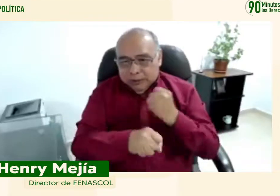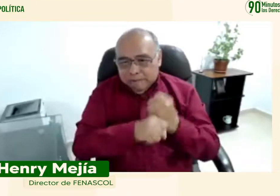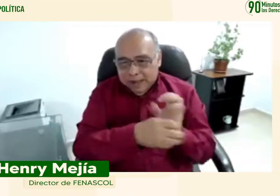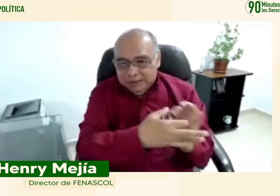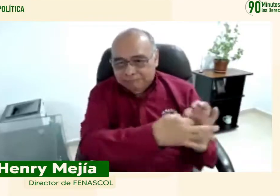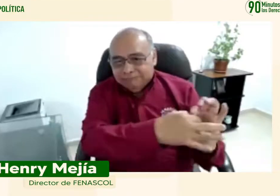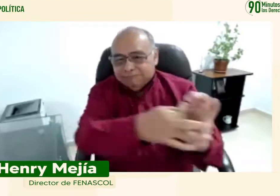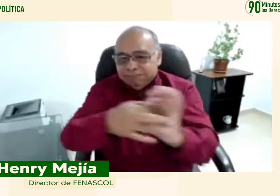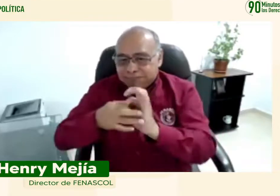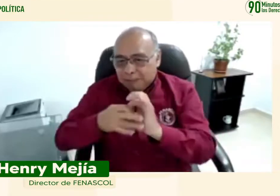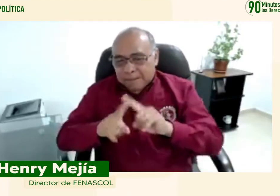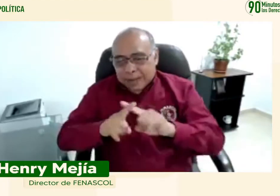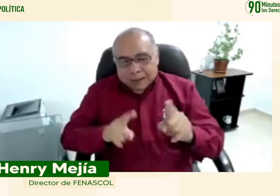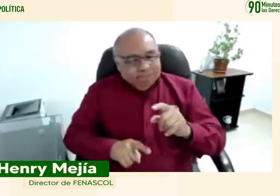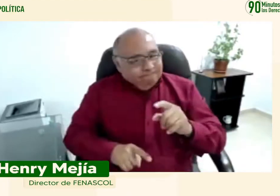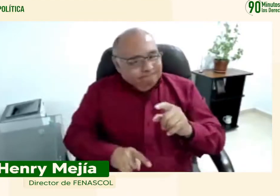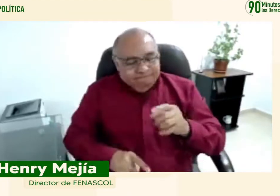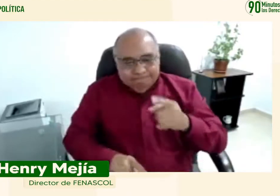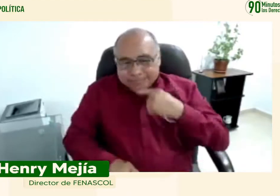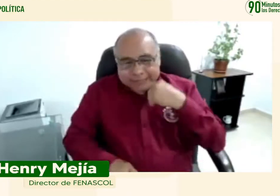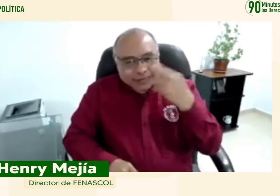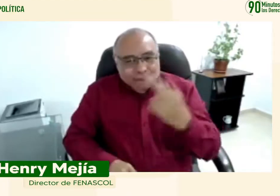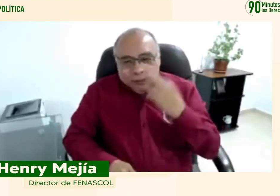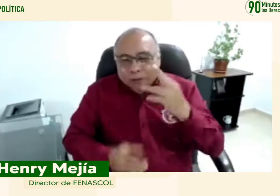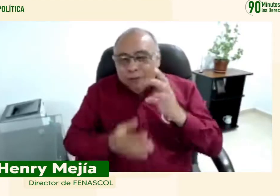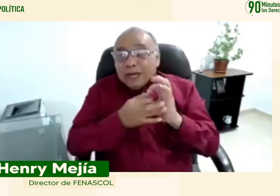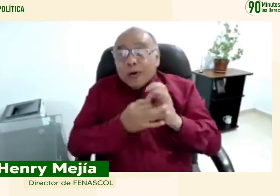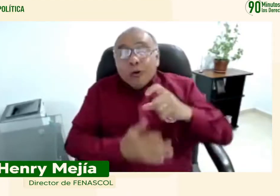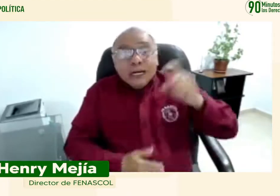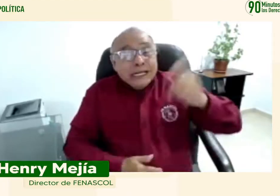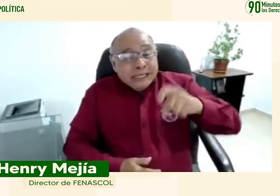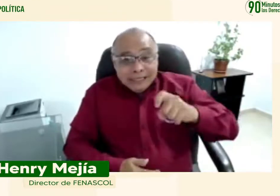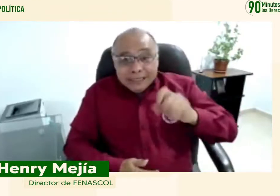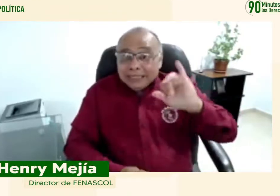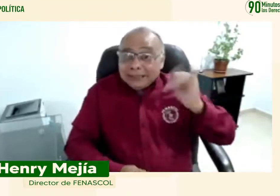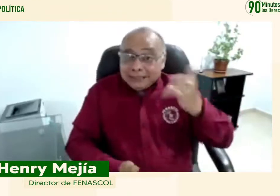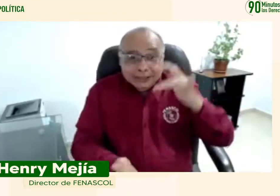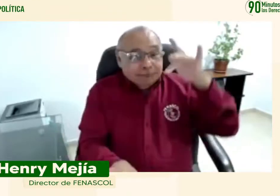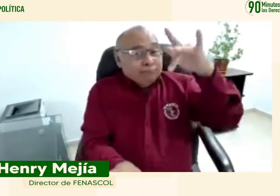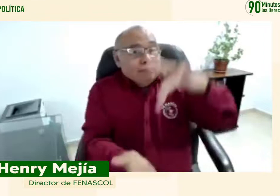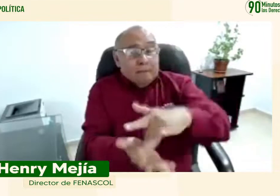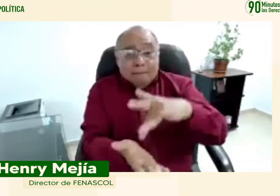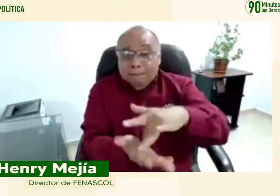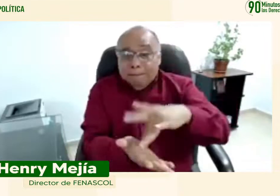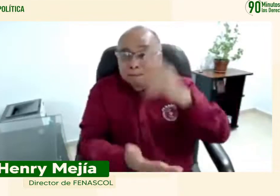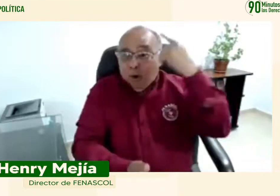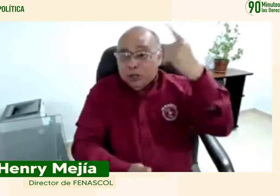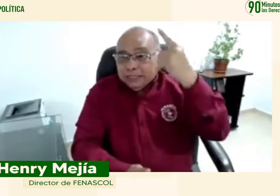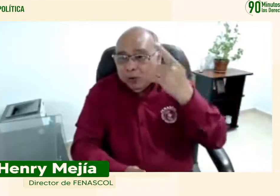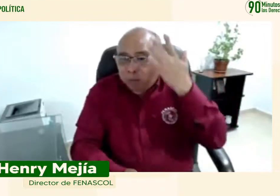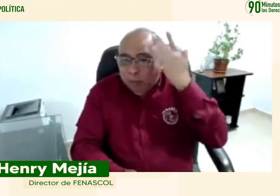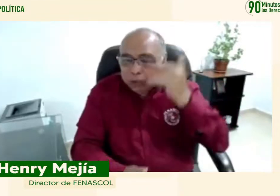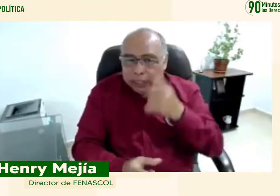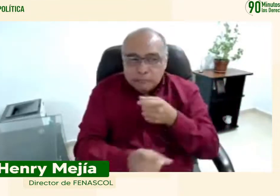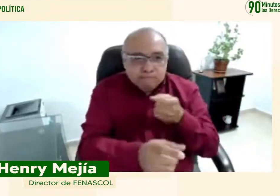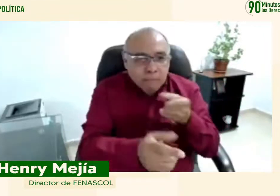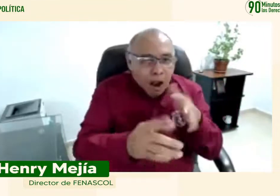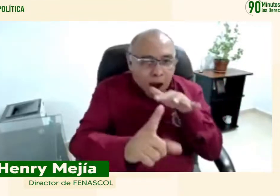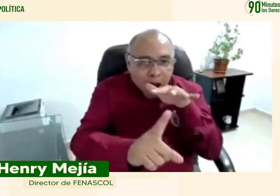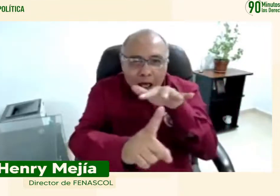unas entrevistas y las ideas articuladamente yo reitero nuevamente nosotros como gene cual si debemos